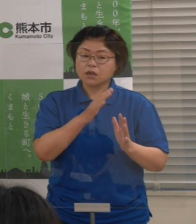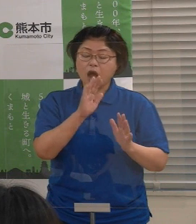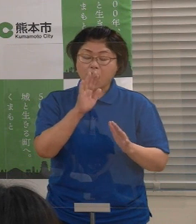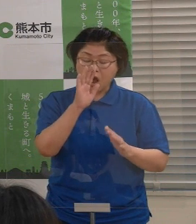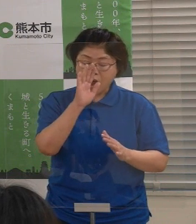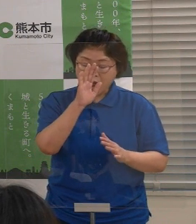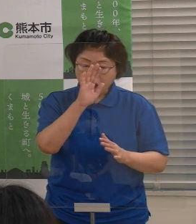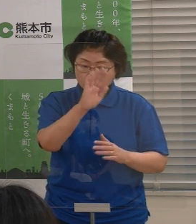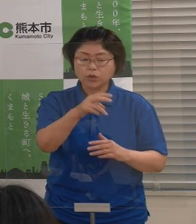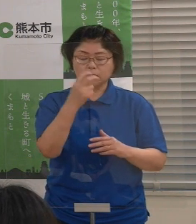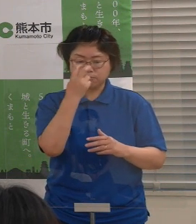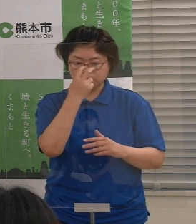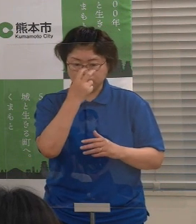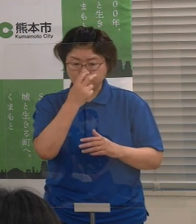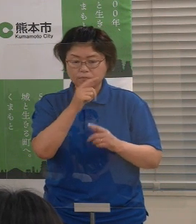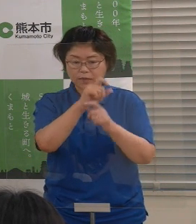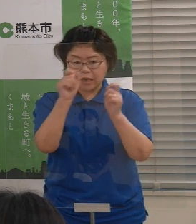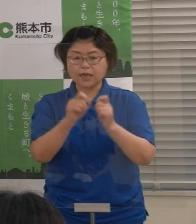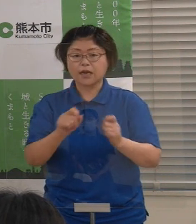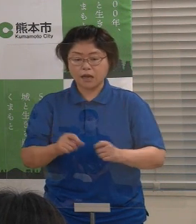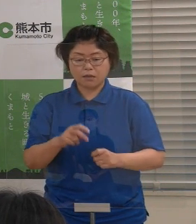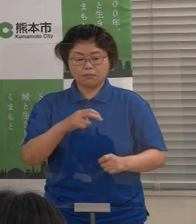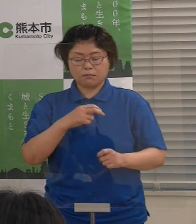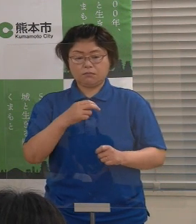っているということですけれども、